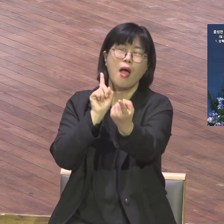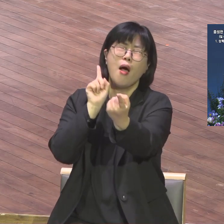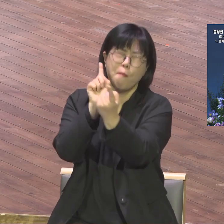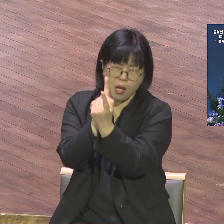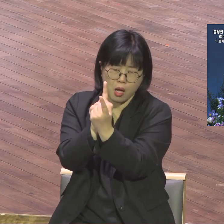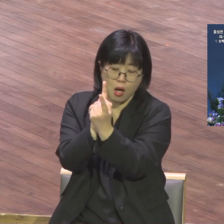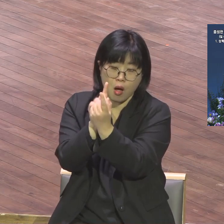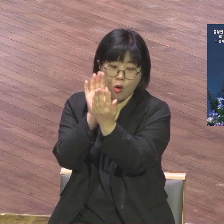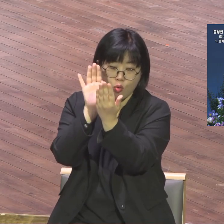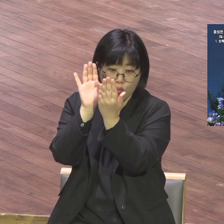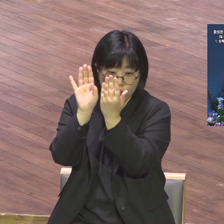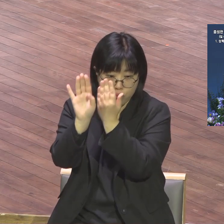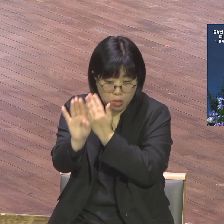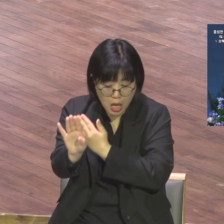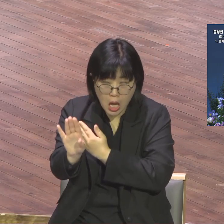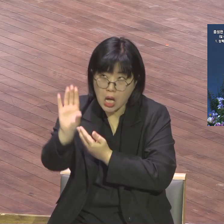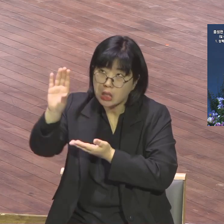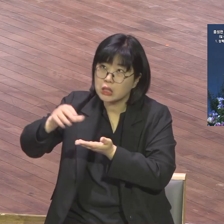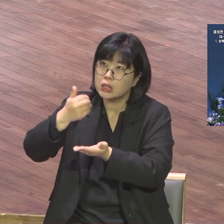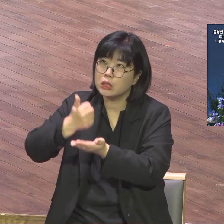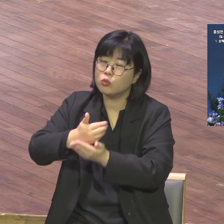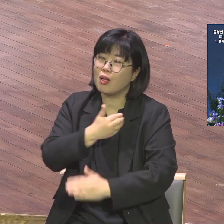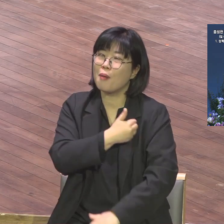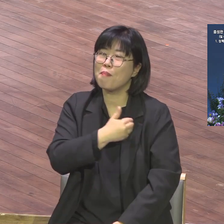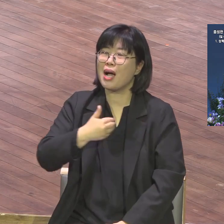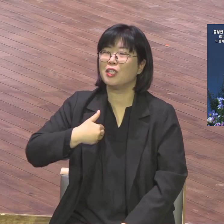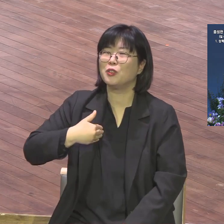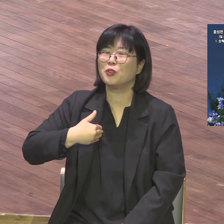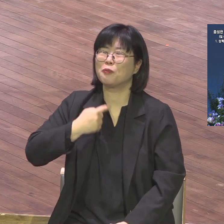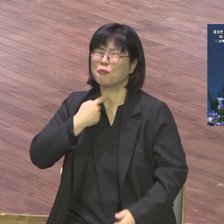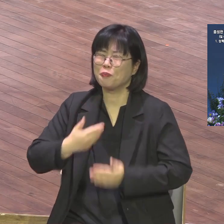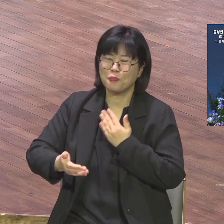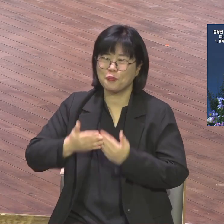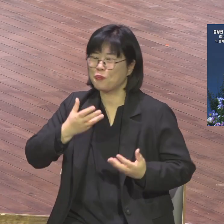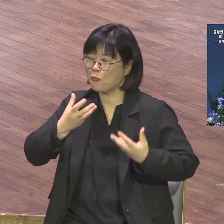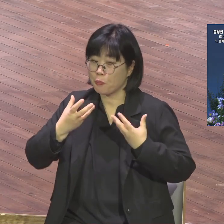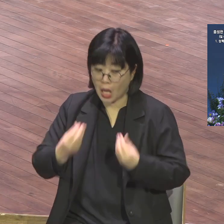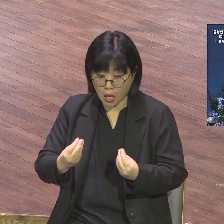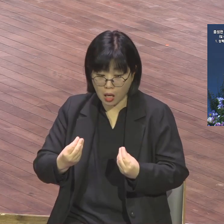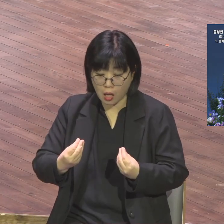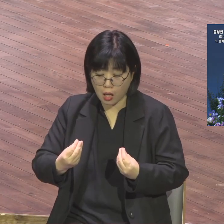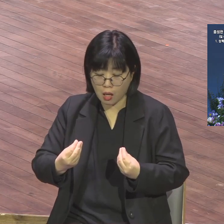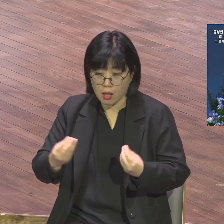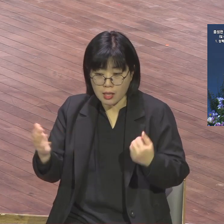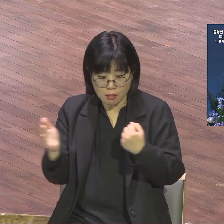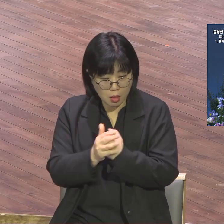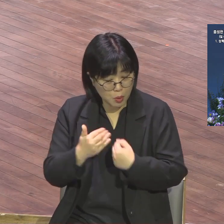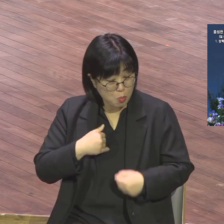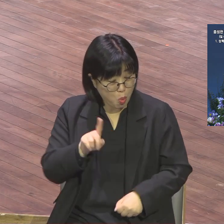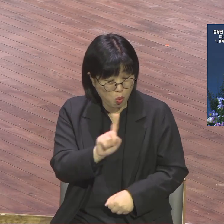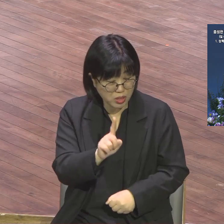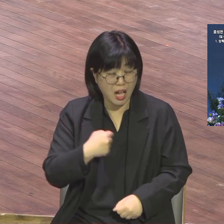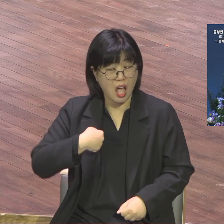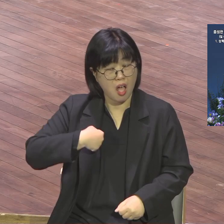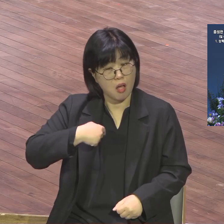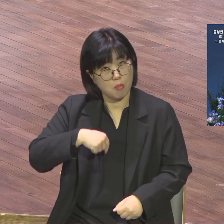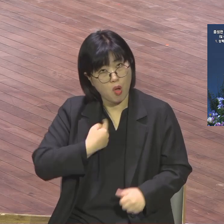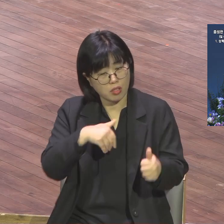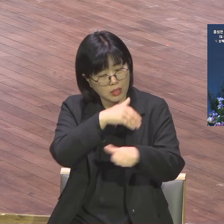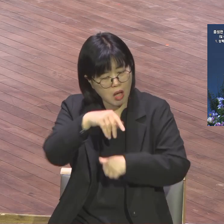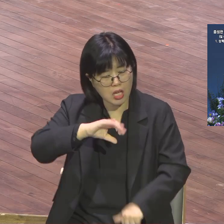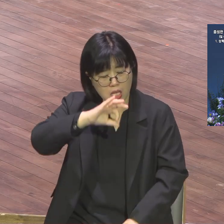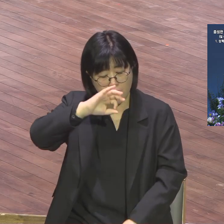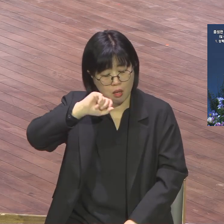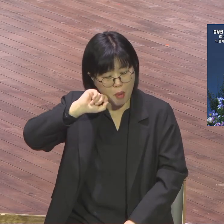자족하기를 배웠노니. 나중에 뭐라고 합니까? 일체의 비결을 배웠노라. 일체의 비결을.